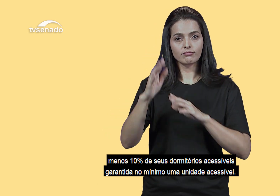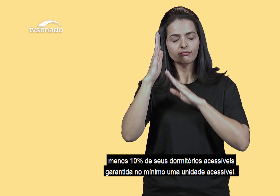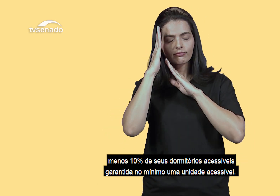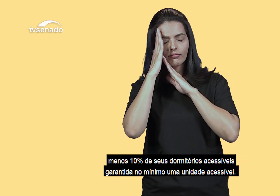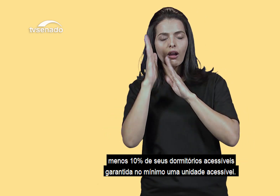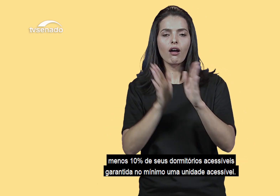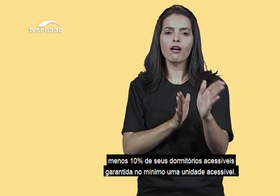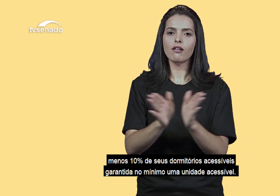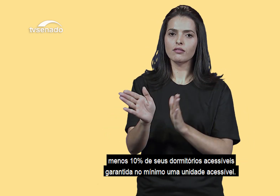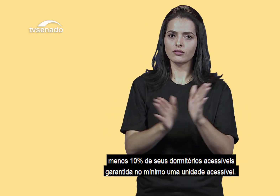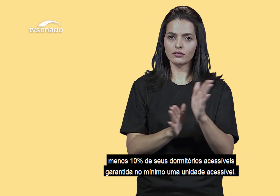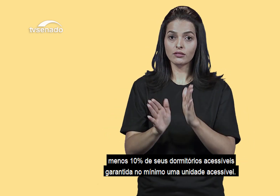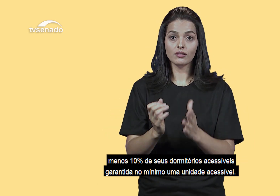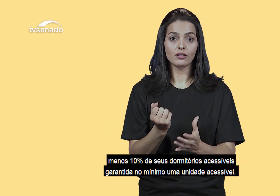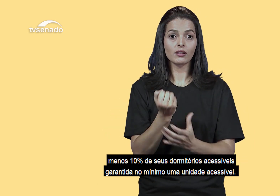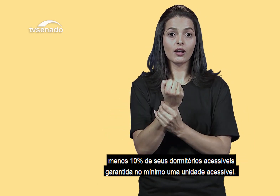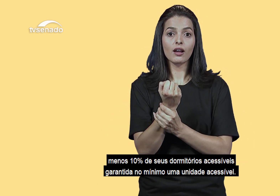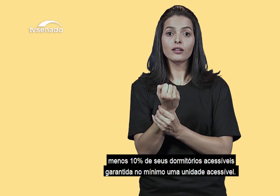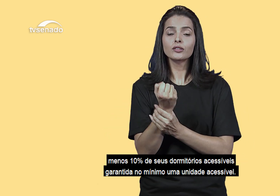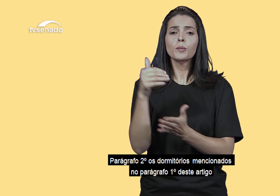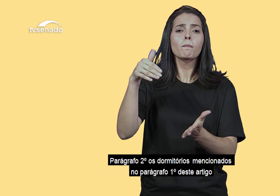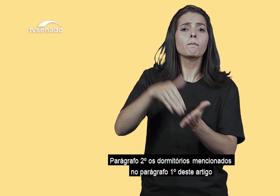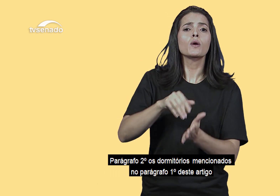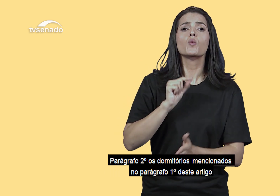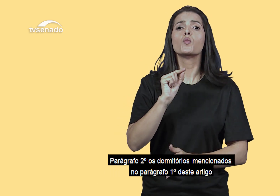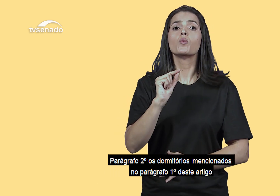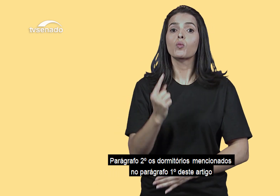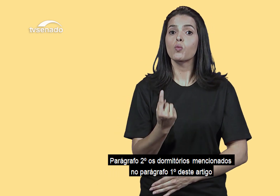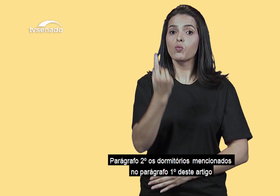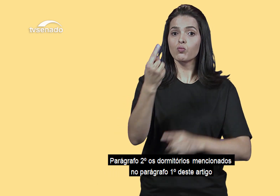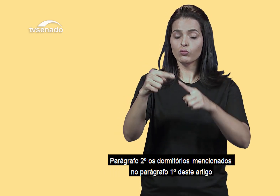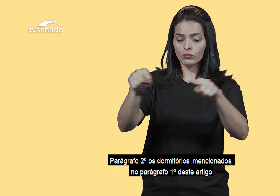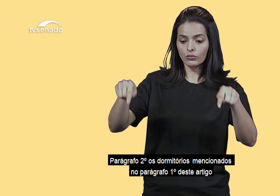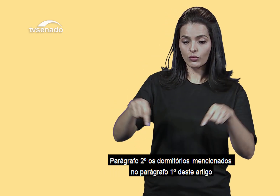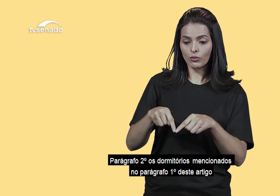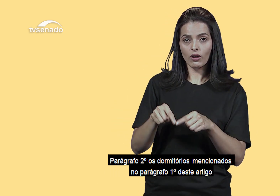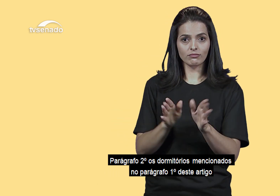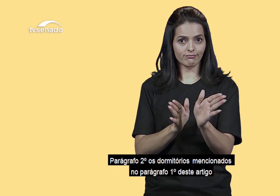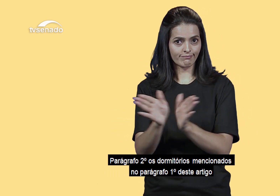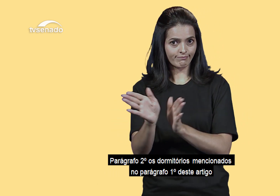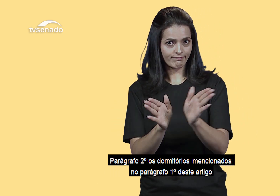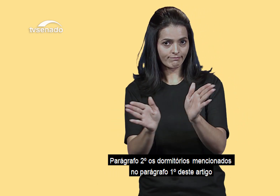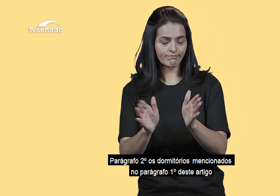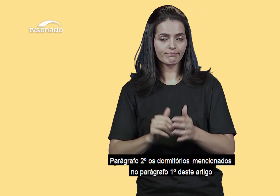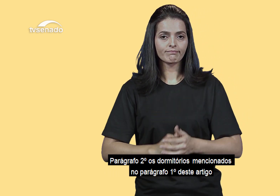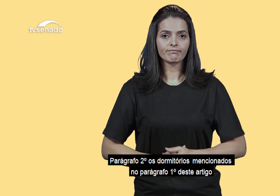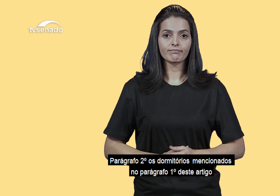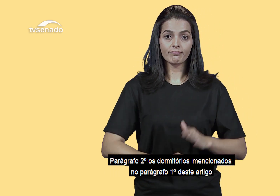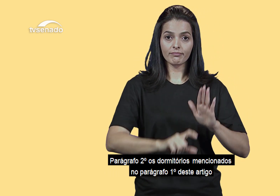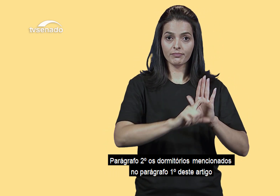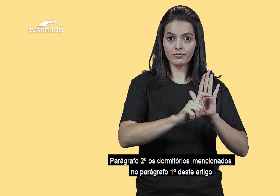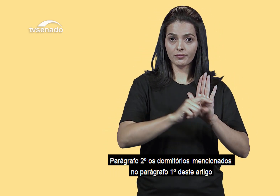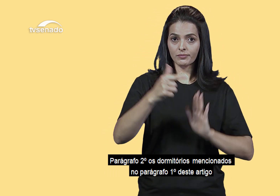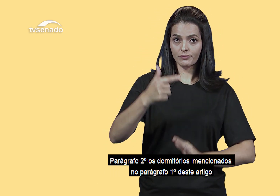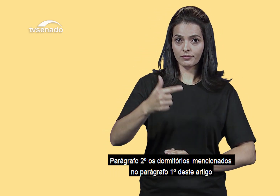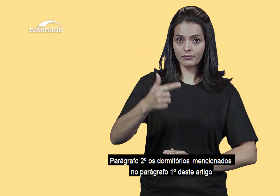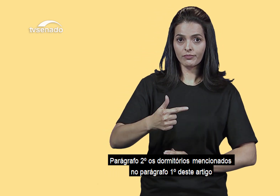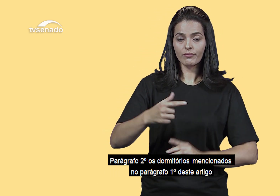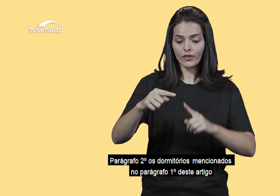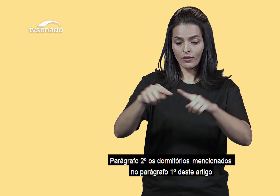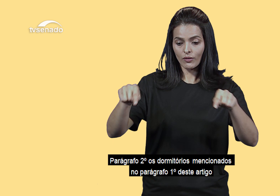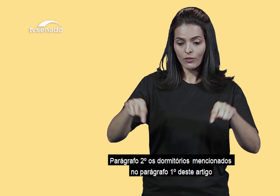garantida, no mínimo, uma unidade acessível Parágrafo 2º Os dormitórios